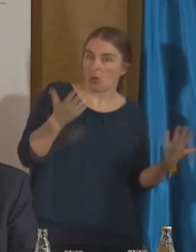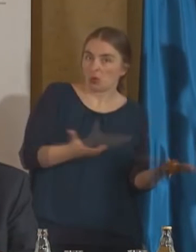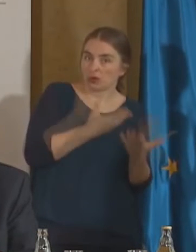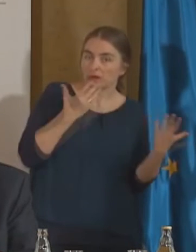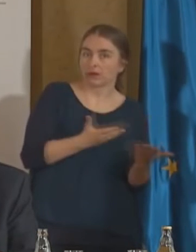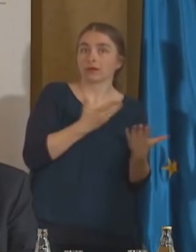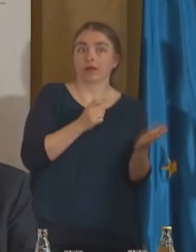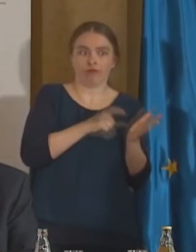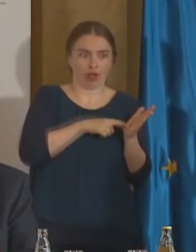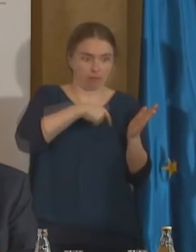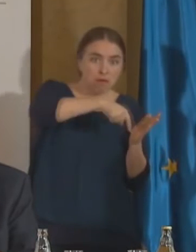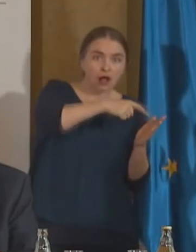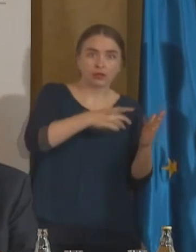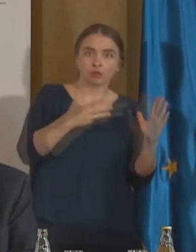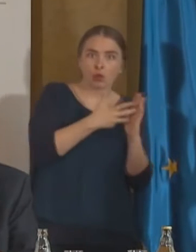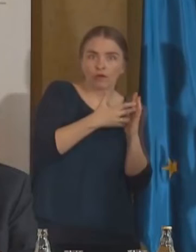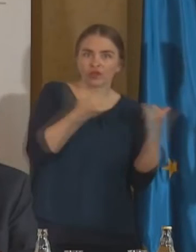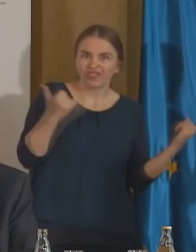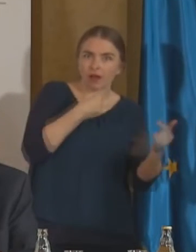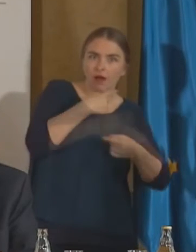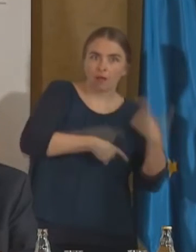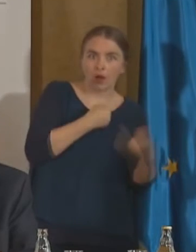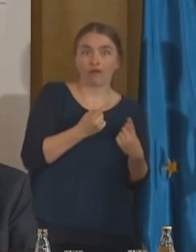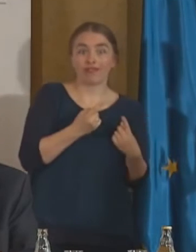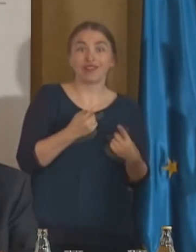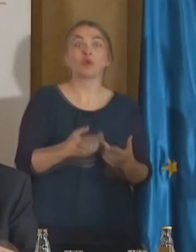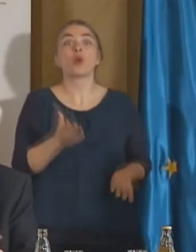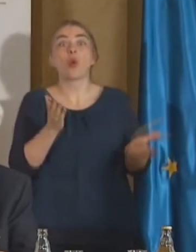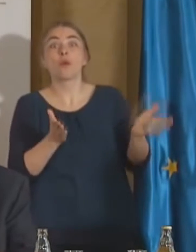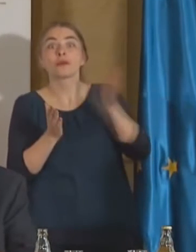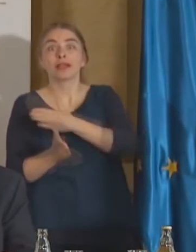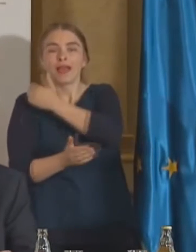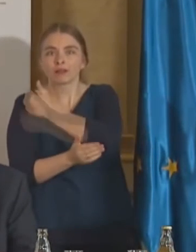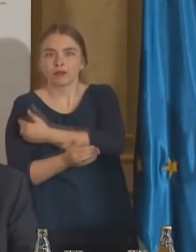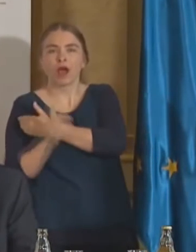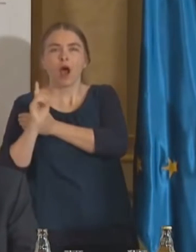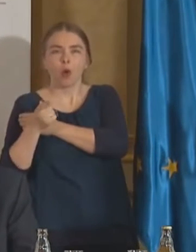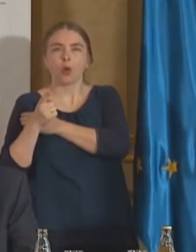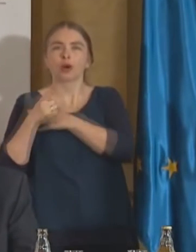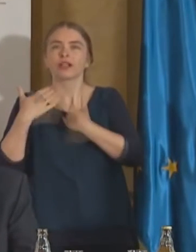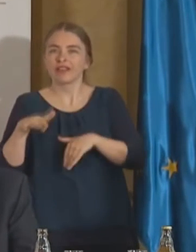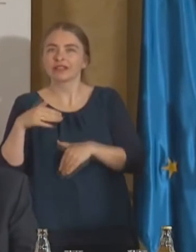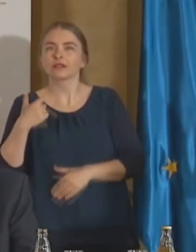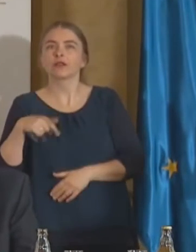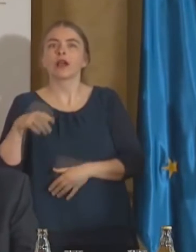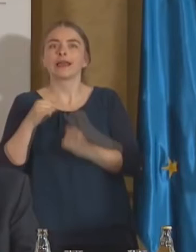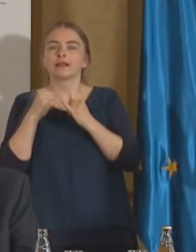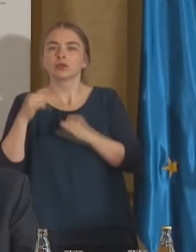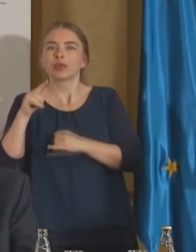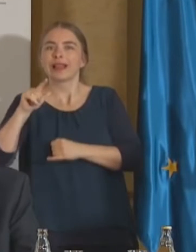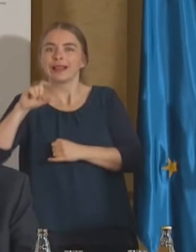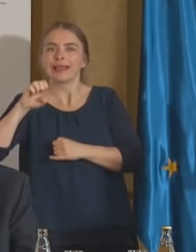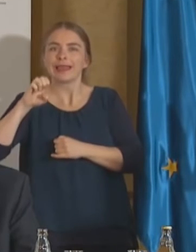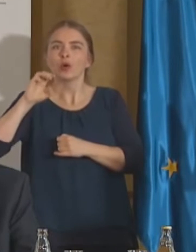nächsten Jahr Prüfungen ablegen. Aber auf der anderen Seite eben genauso auch die Dimension, die die Leopoldina in ihrer Stellungnahme hier abgebildet